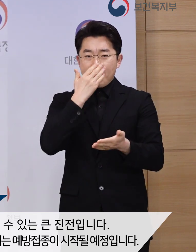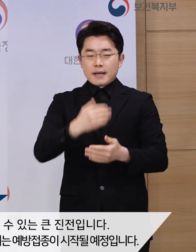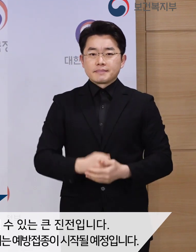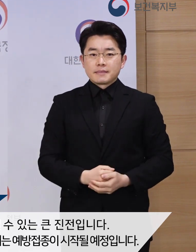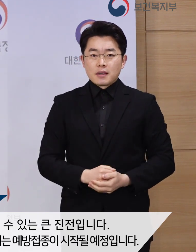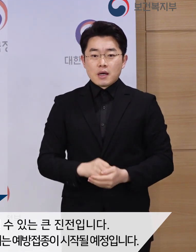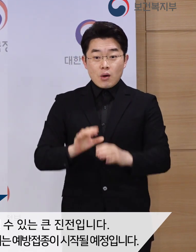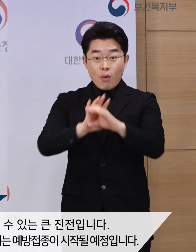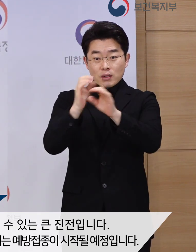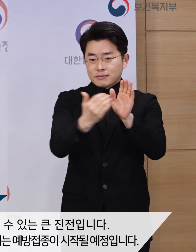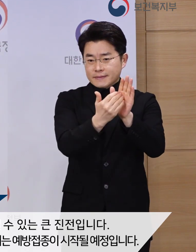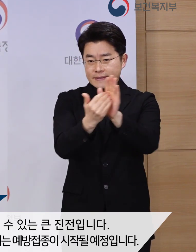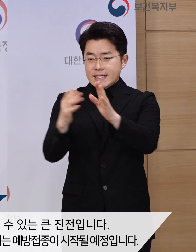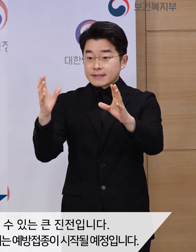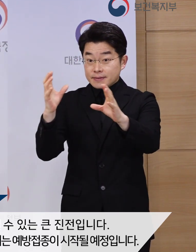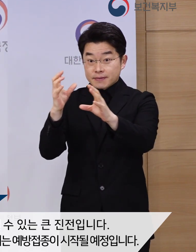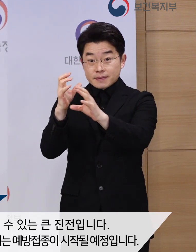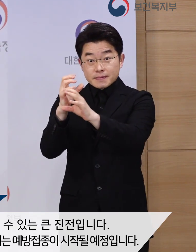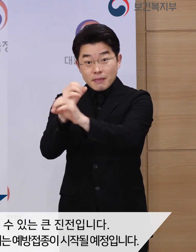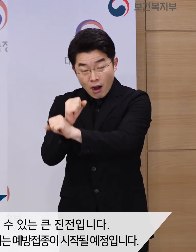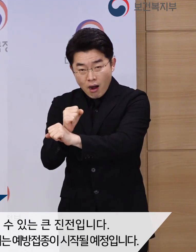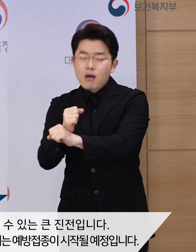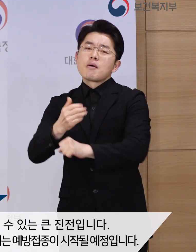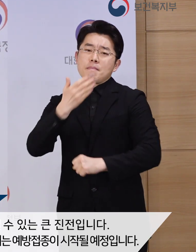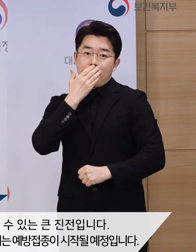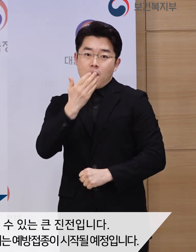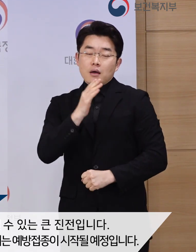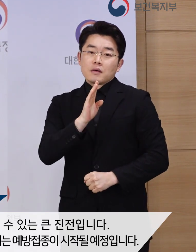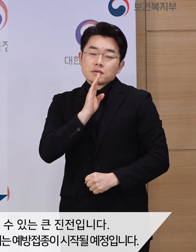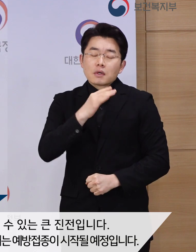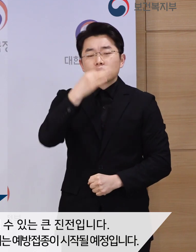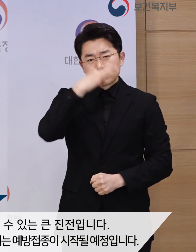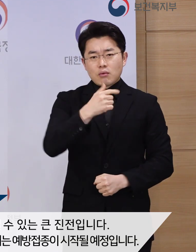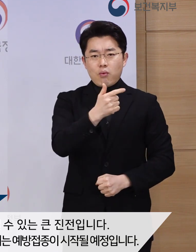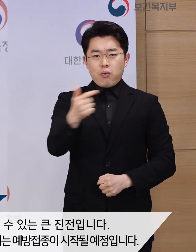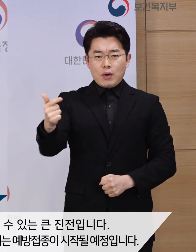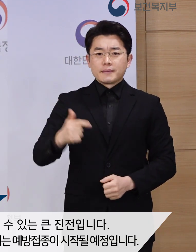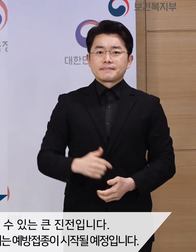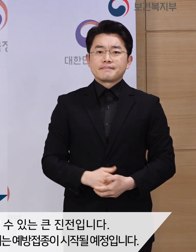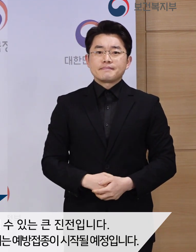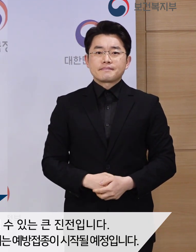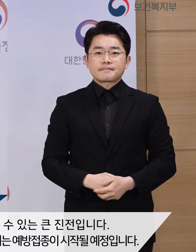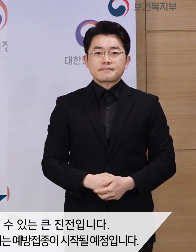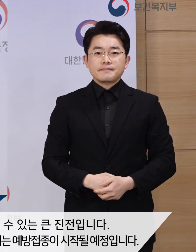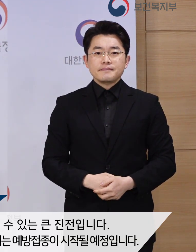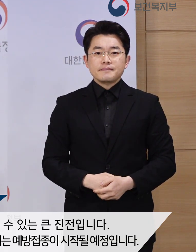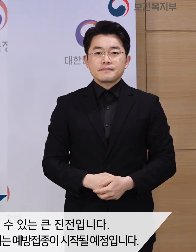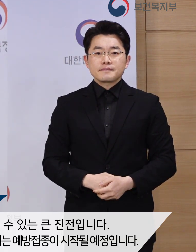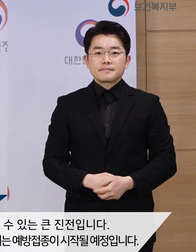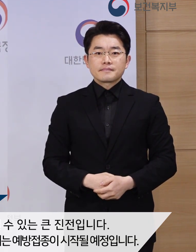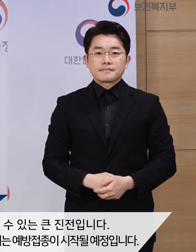이는 유행을 종식시키거나 치명적인 위협을 없앨 수 있는 큰 진전입니다.